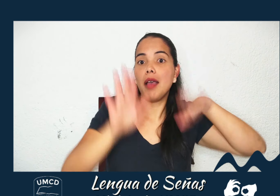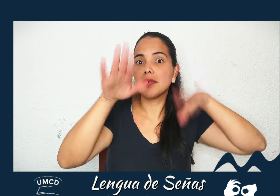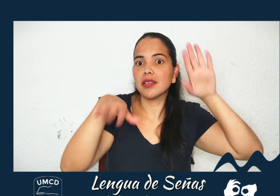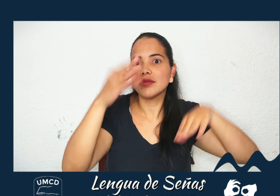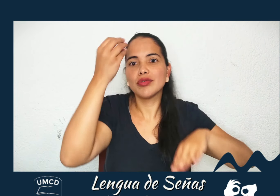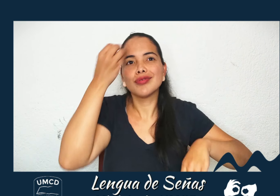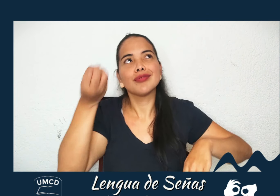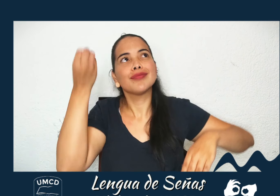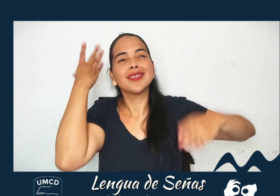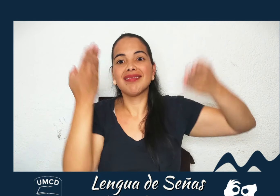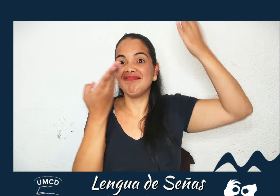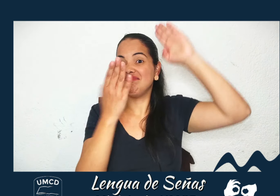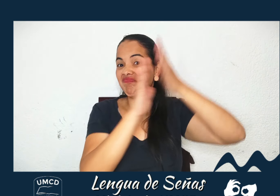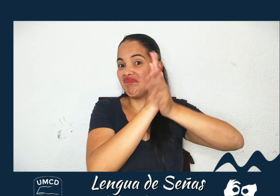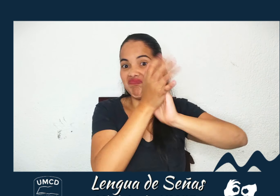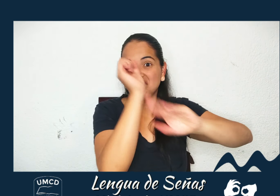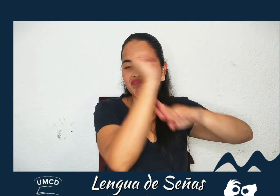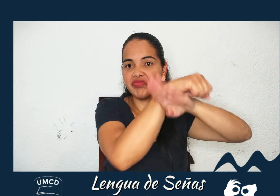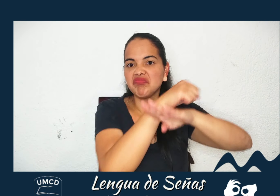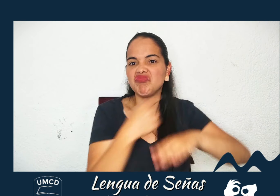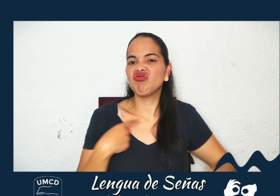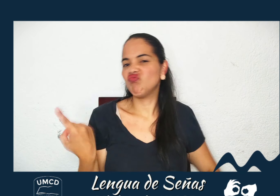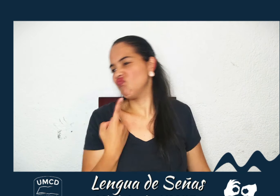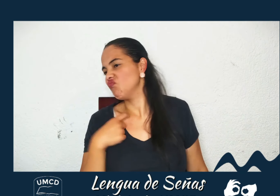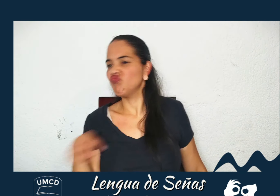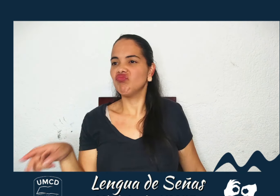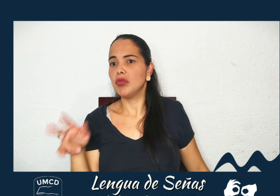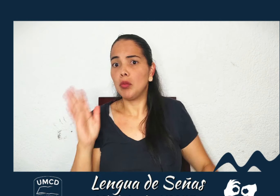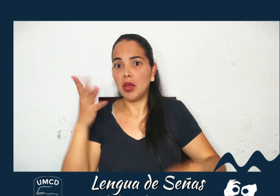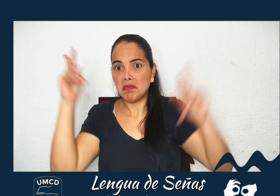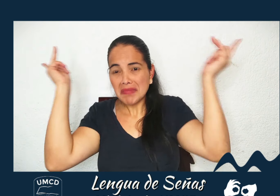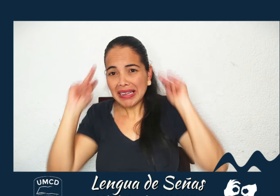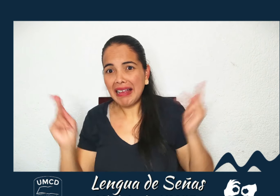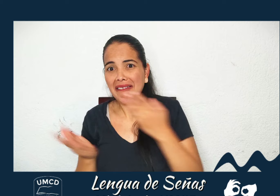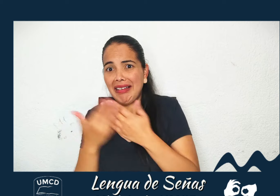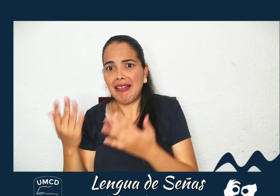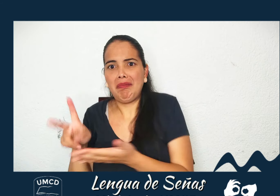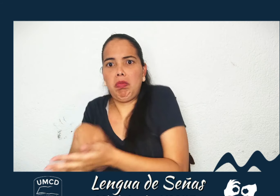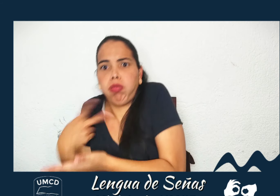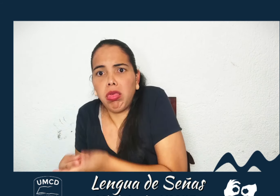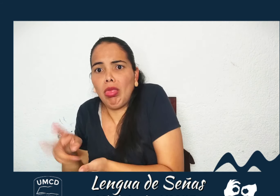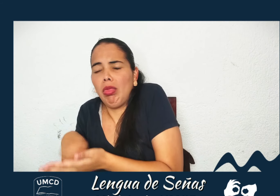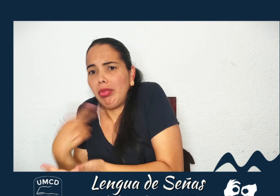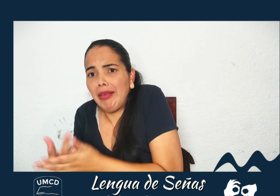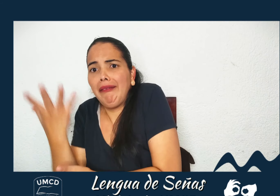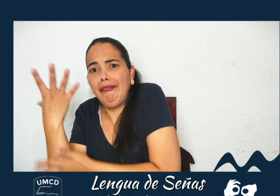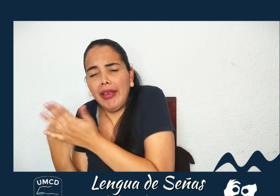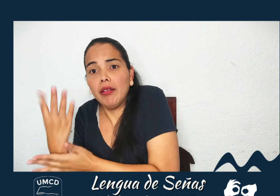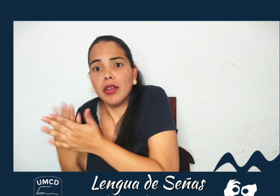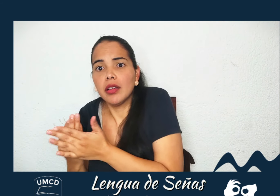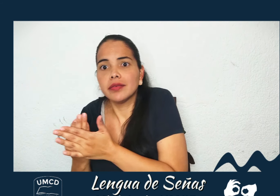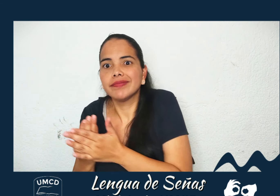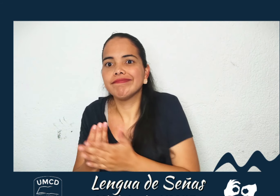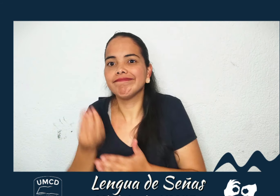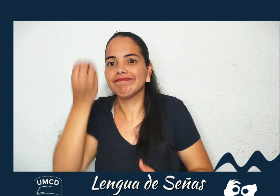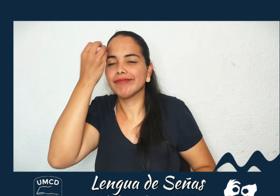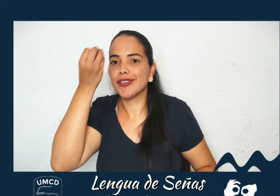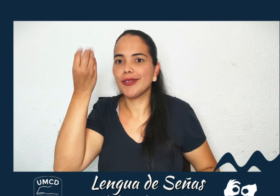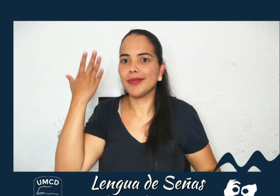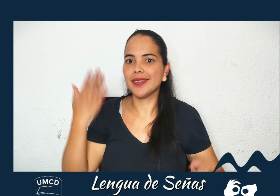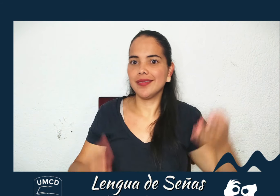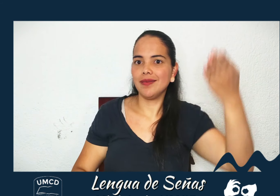caminamos generalmente a ciegas. Muchas veces, como lo dice en el versículo 19 del capítulo 4 de Proverbios,